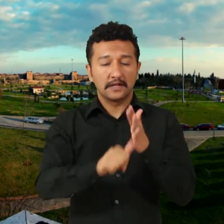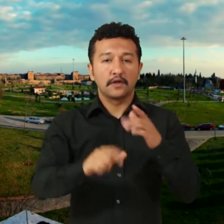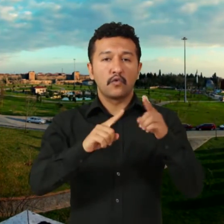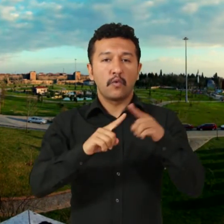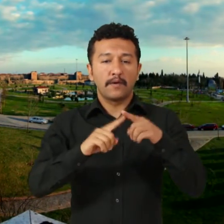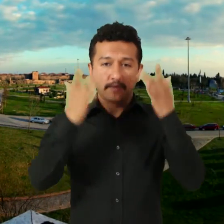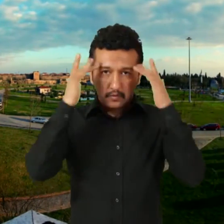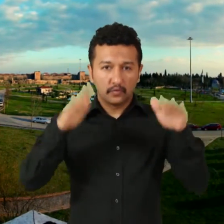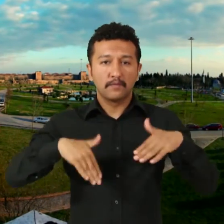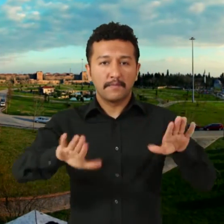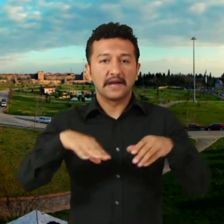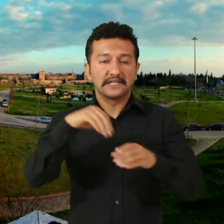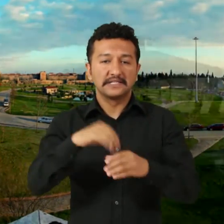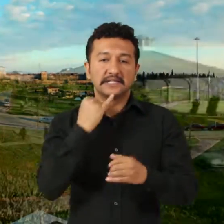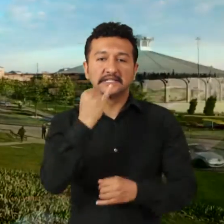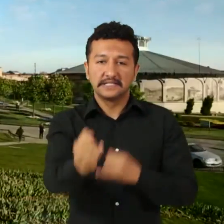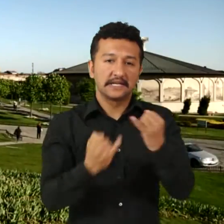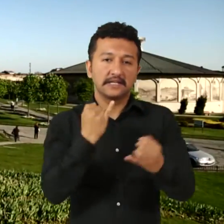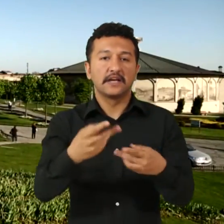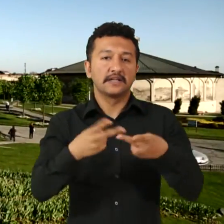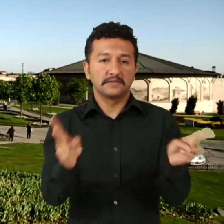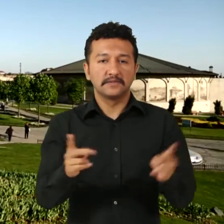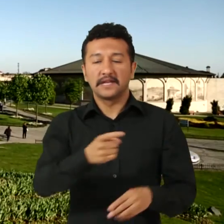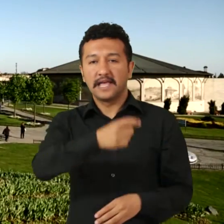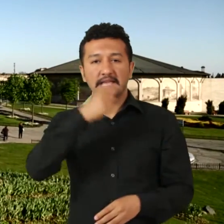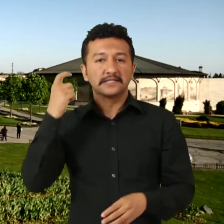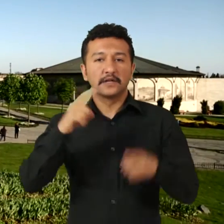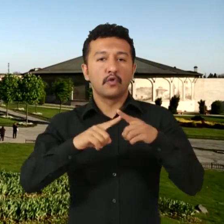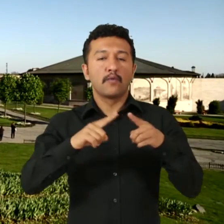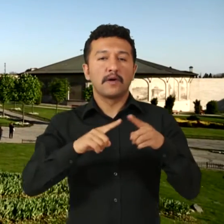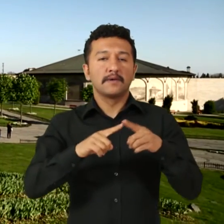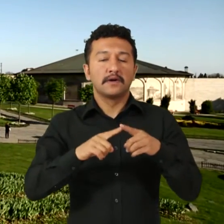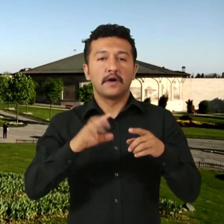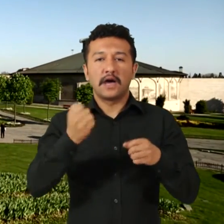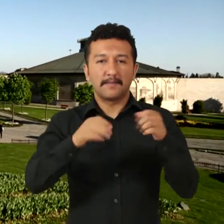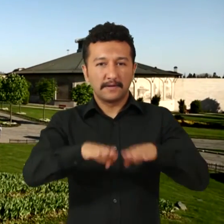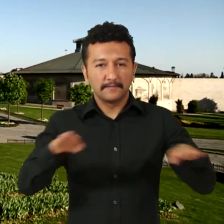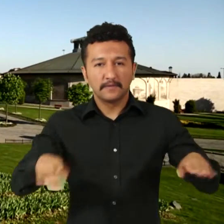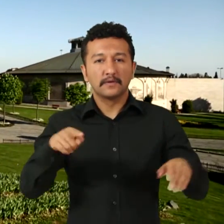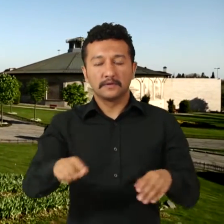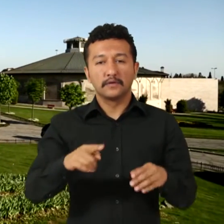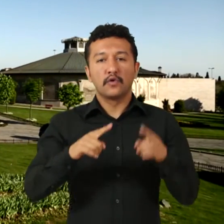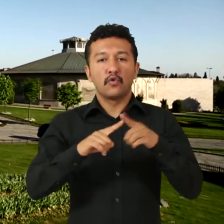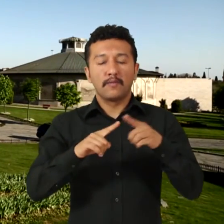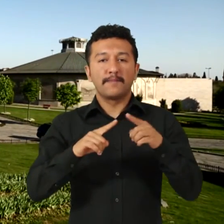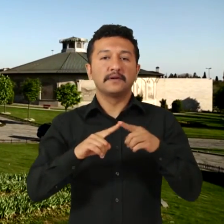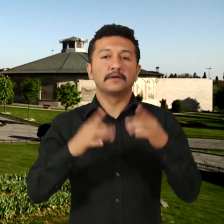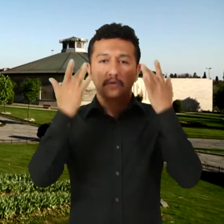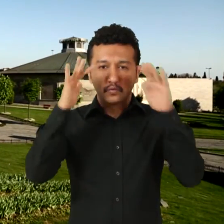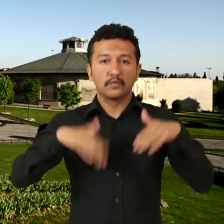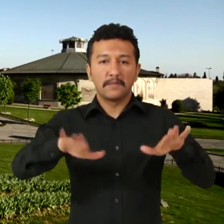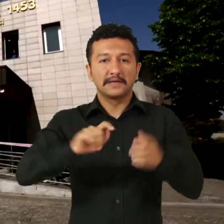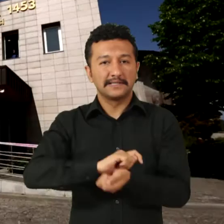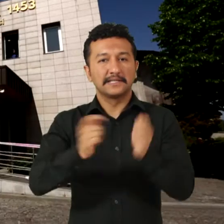Topkapı Kültür Parkı'nda ziyarete açılmıştır. Eski Topkapı Otogarı'nın bulunduğu alanın Topkapı Kültür Parkı'na